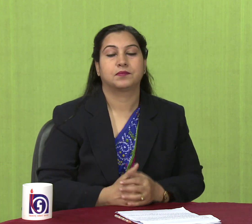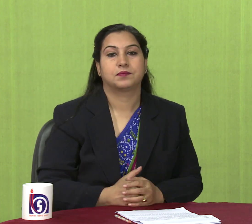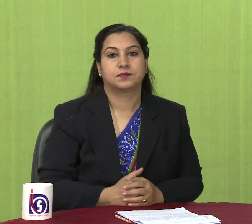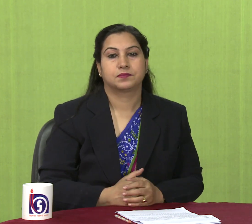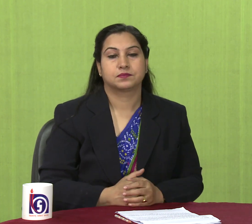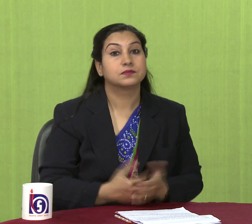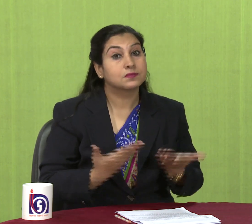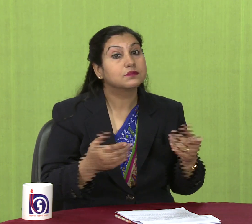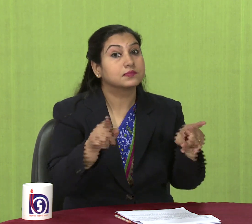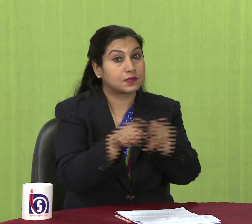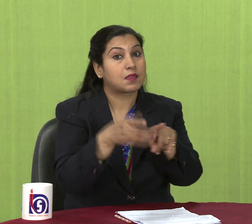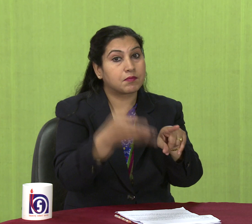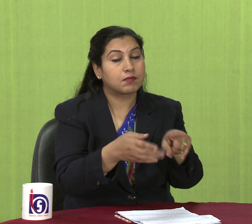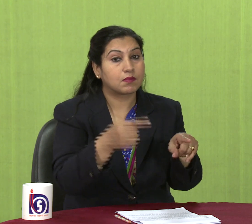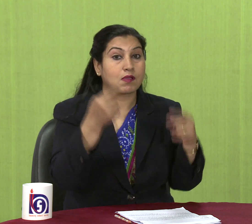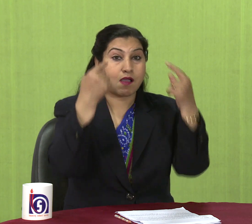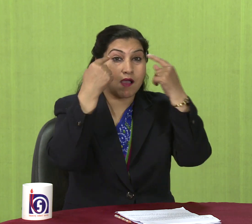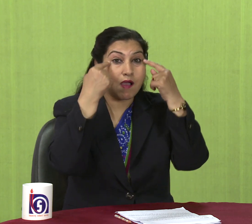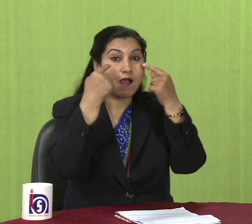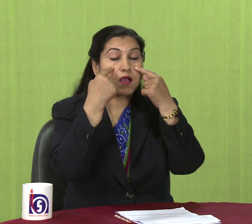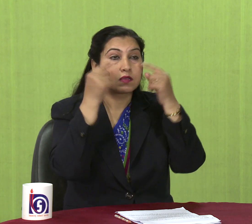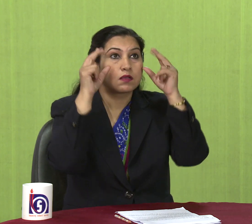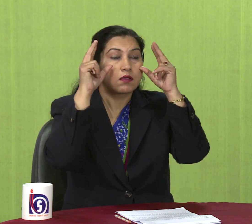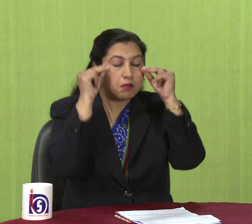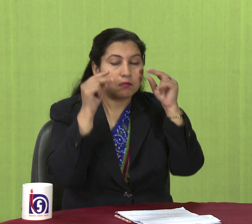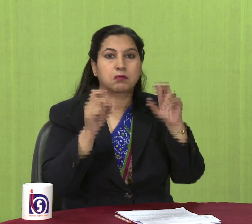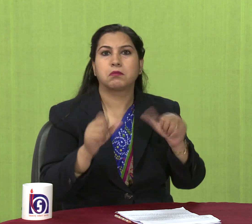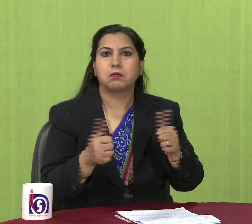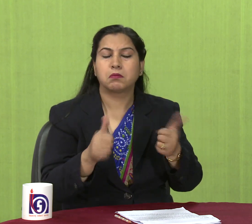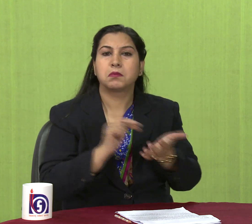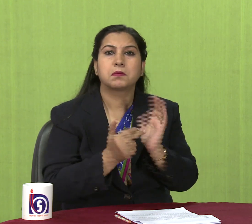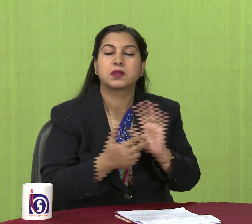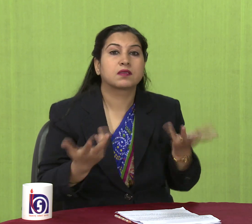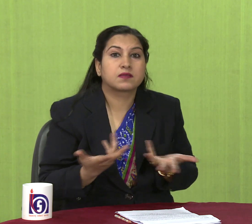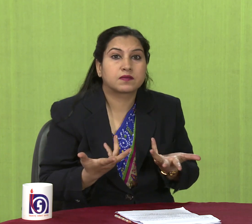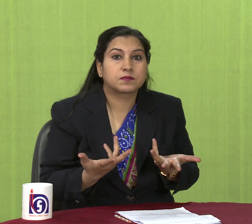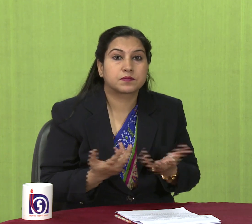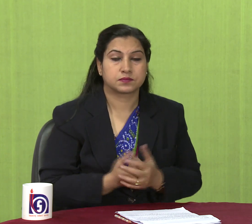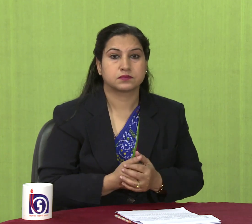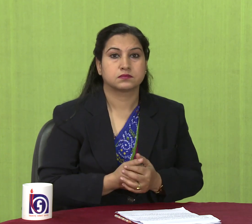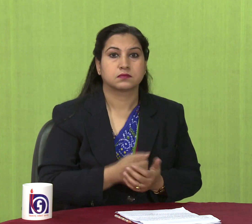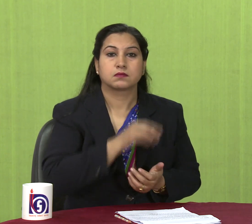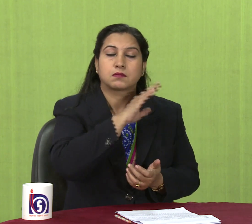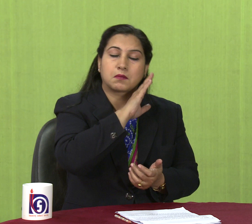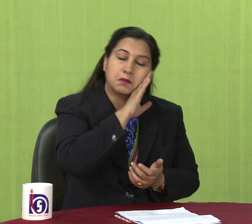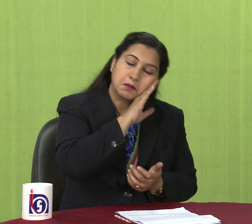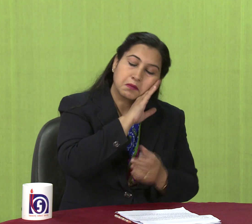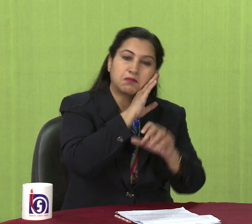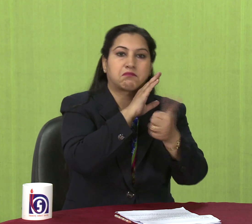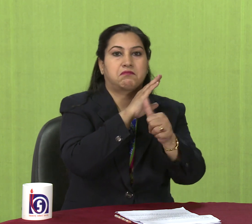तो इस प्रकार आँखें लागती नाही का अर्थ हुआ नींद नहीं आती।